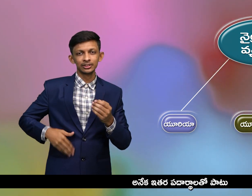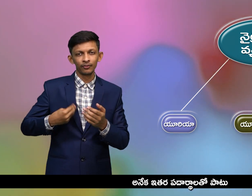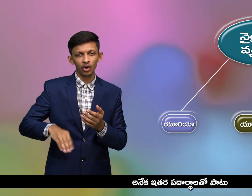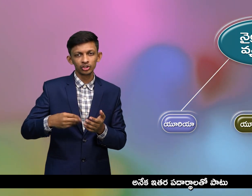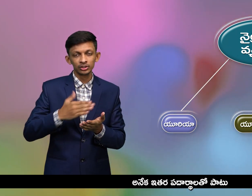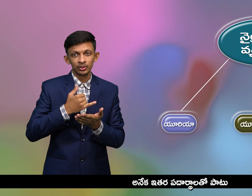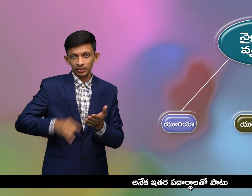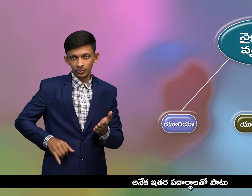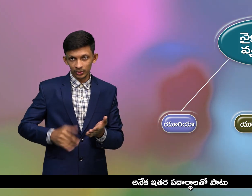పాటు